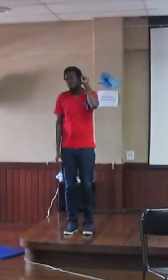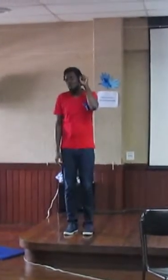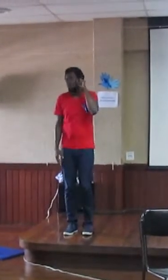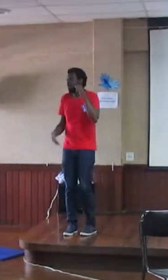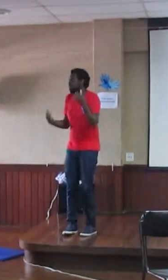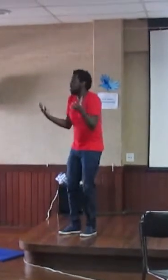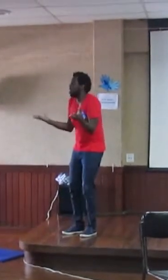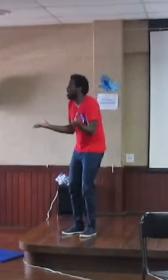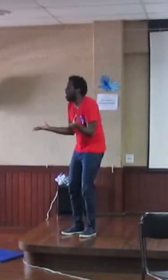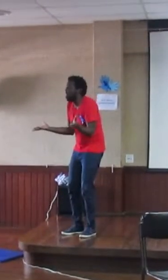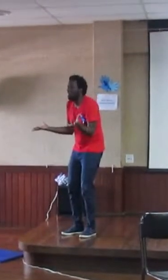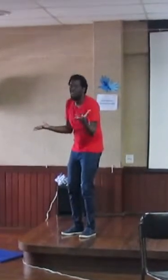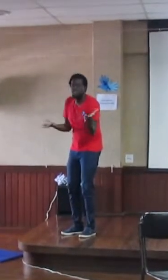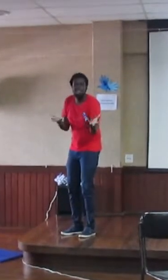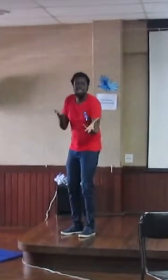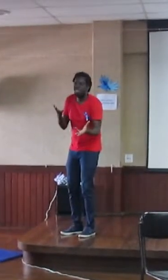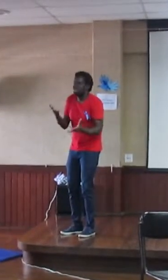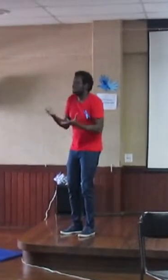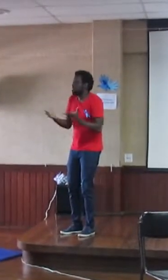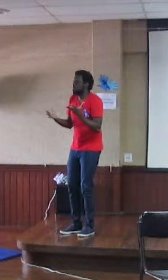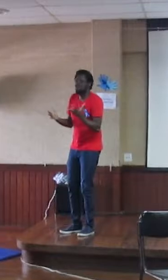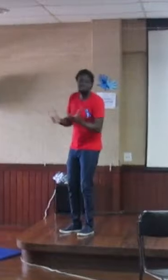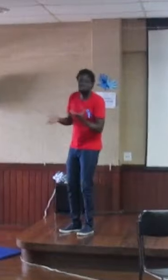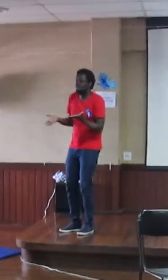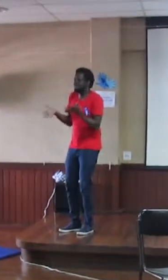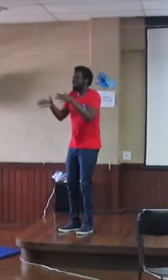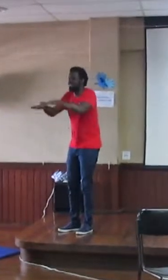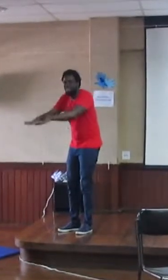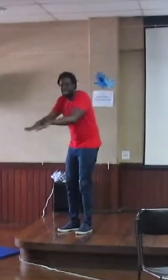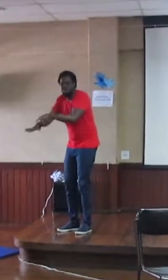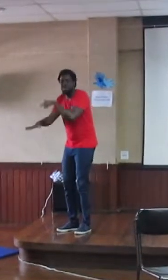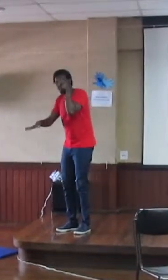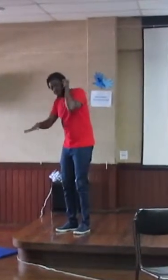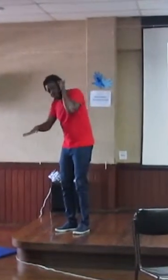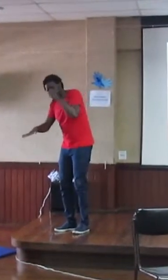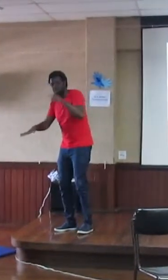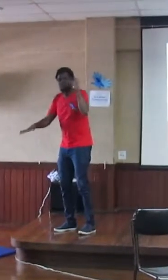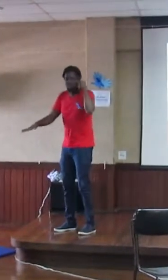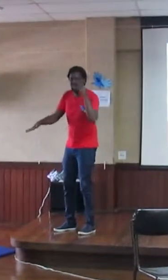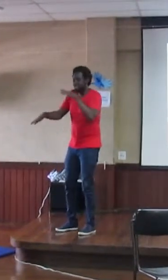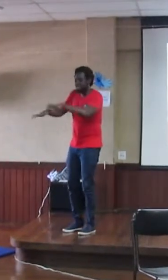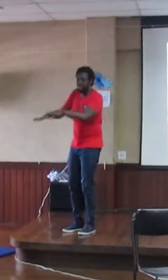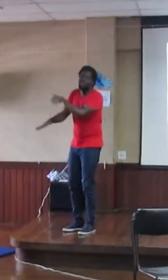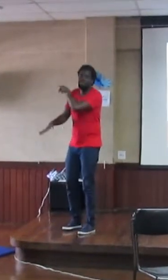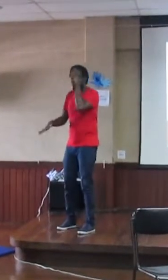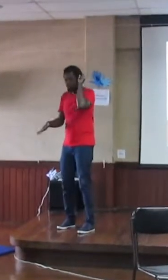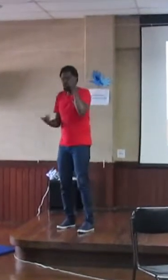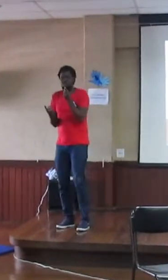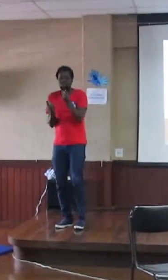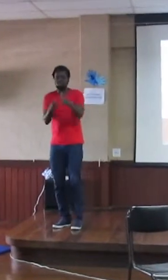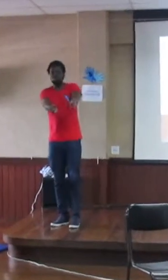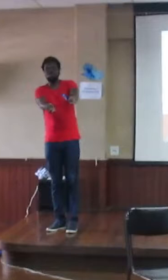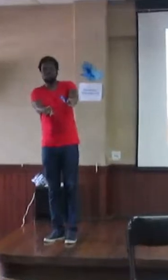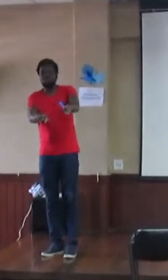informações. E sempre são ouvintes que dominam tudo isso, e os surdos ficam sem direitos à